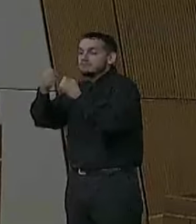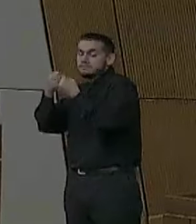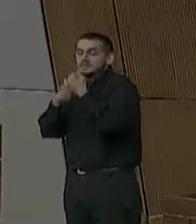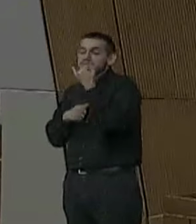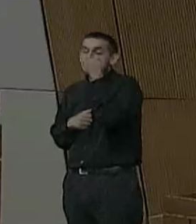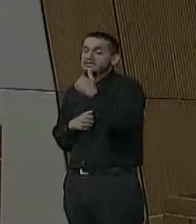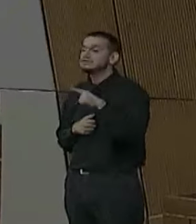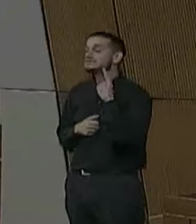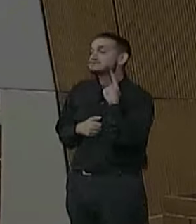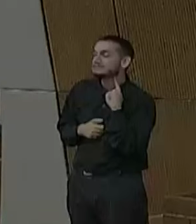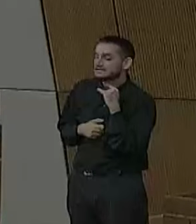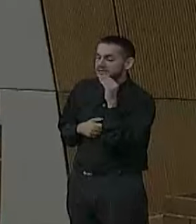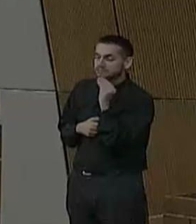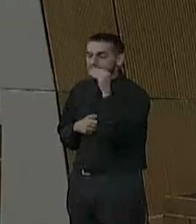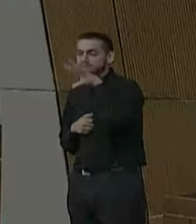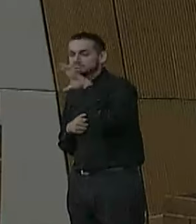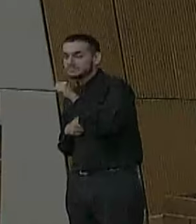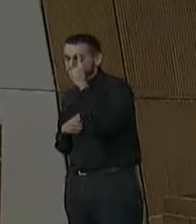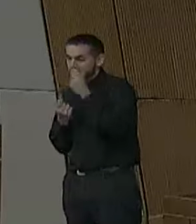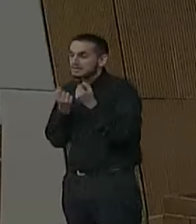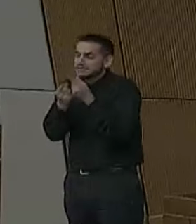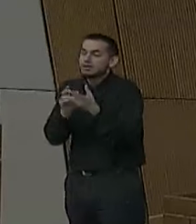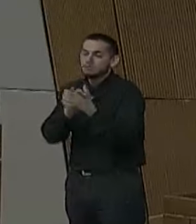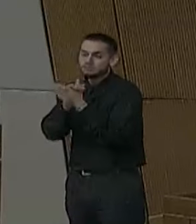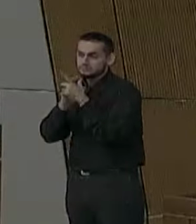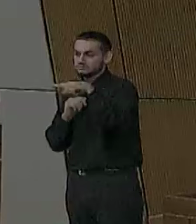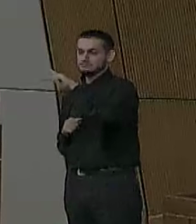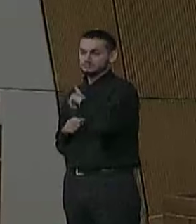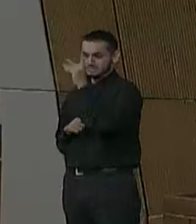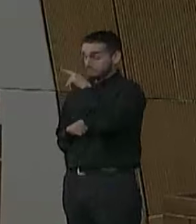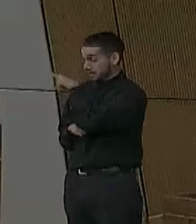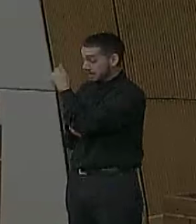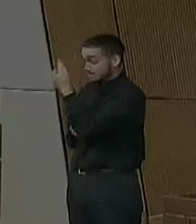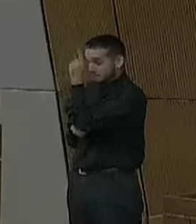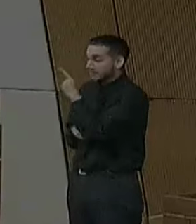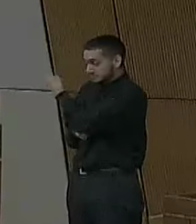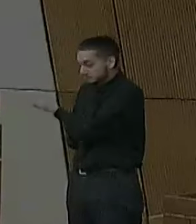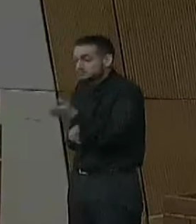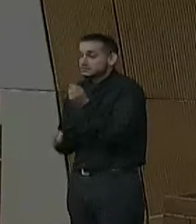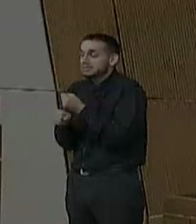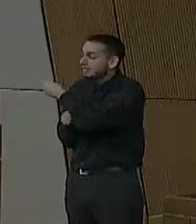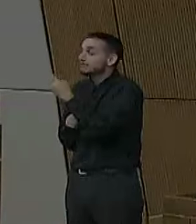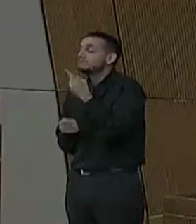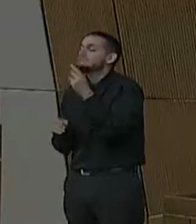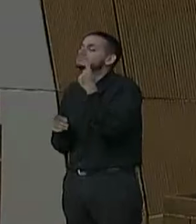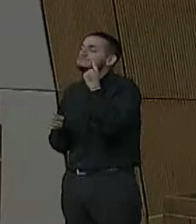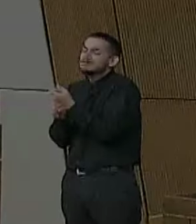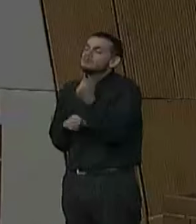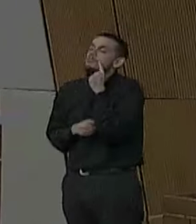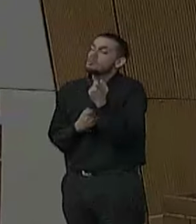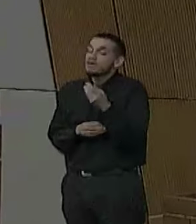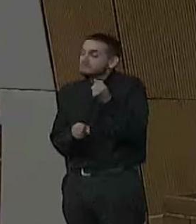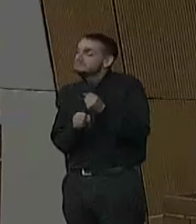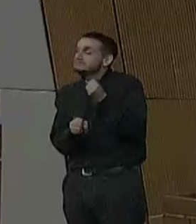un interés adicional en dar oportunidad a las personas de mostrar ese potencial Y ese es el enfoque que le